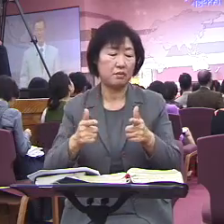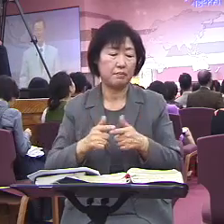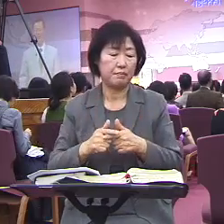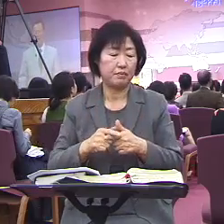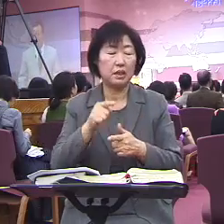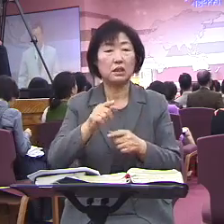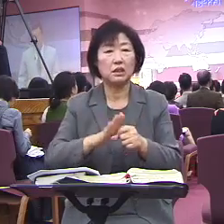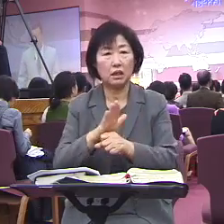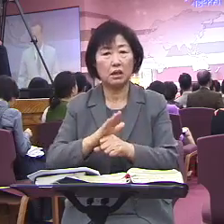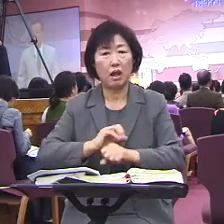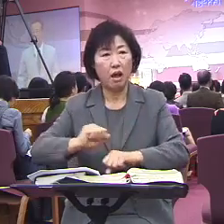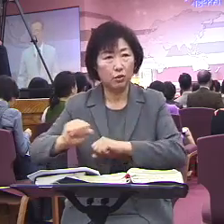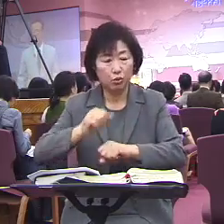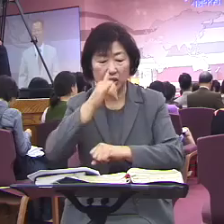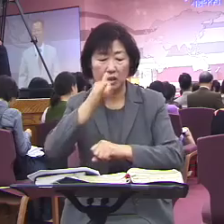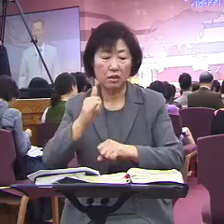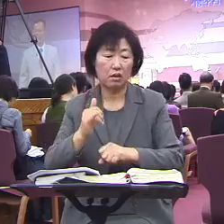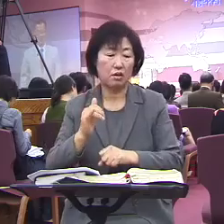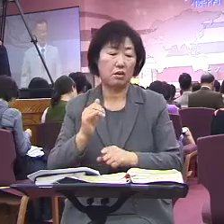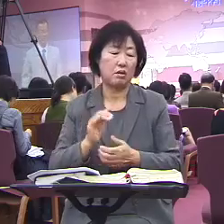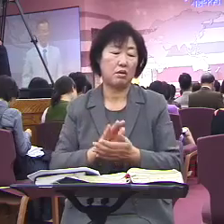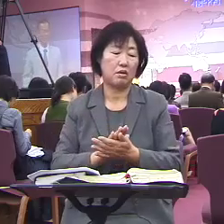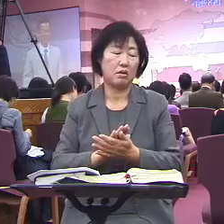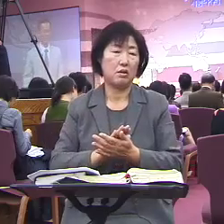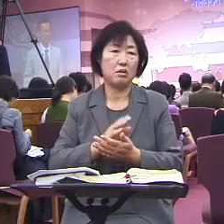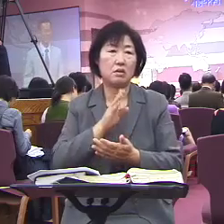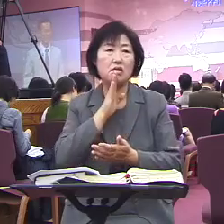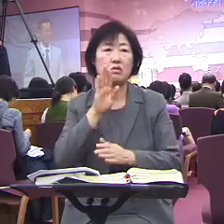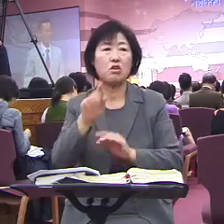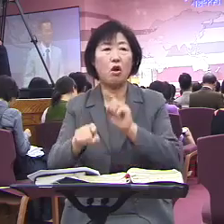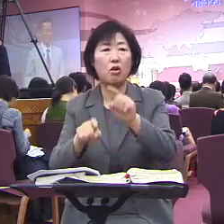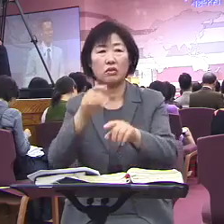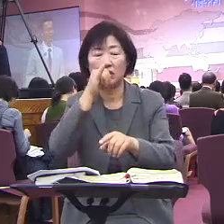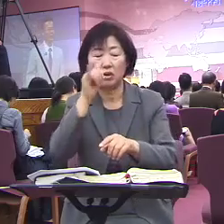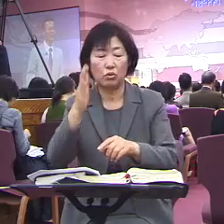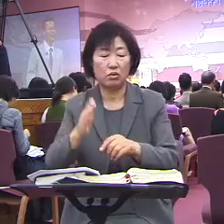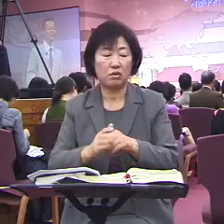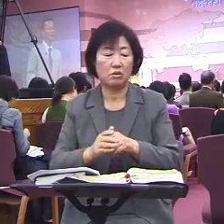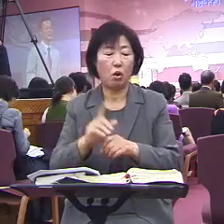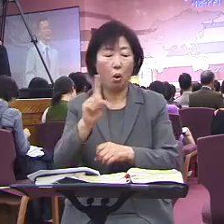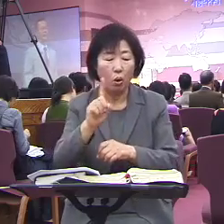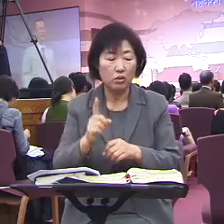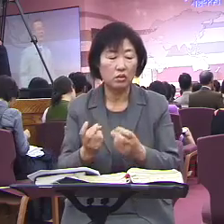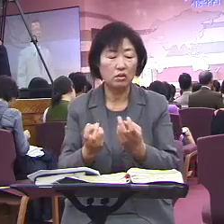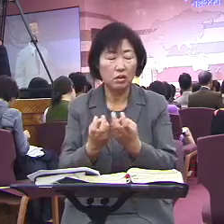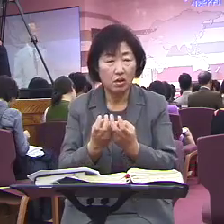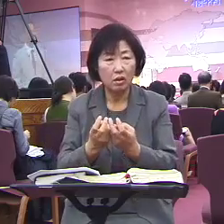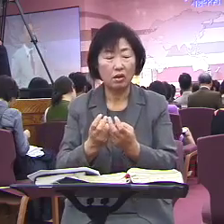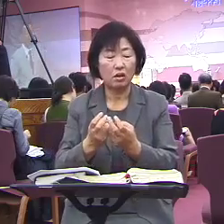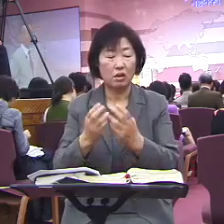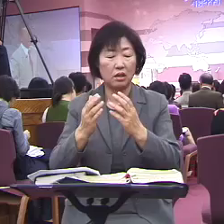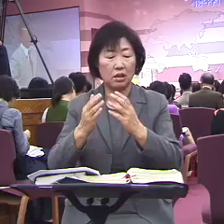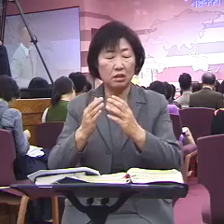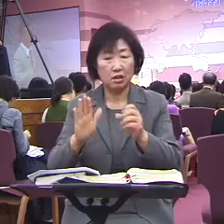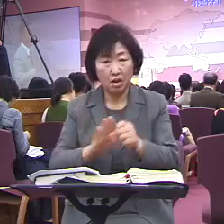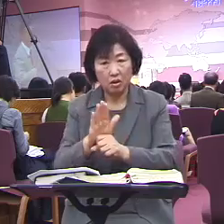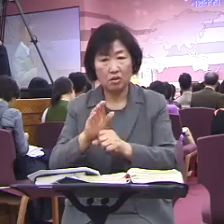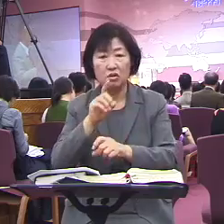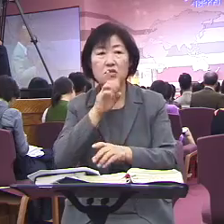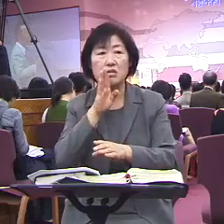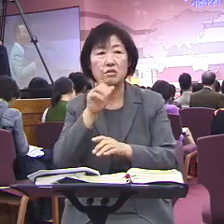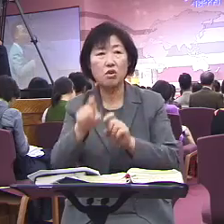그 사랑에는 액션이 있어야 합니다. 실천이 있어야 합니다. 어떻게 사랑을 실천해야 되는가?